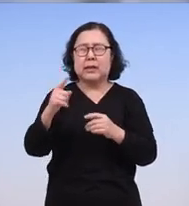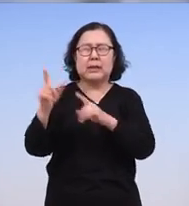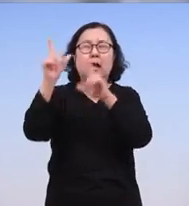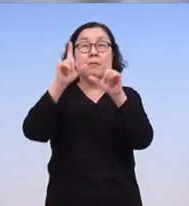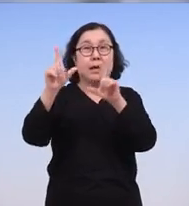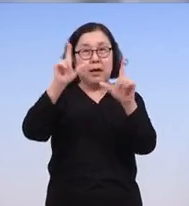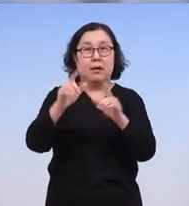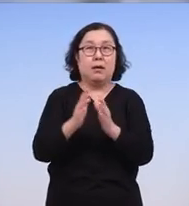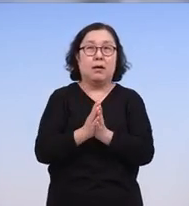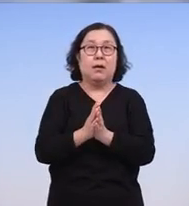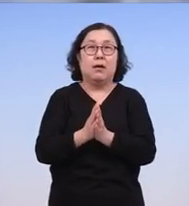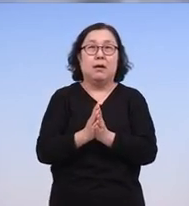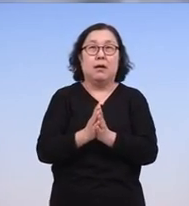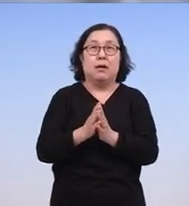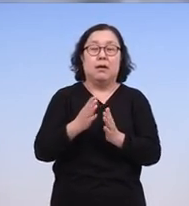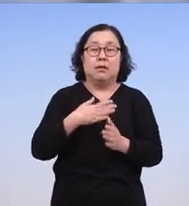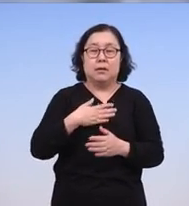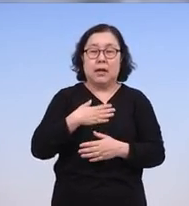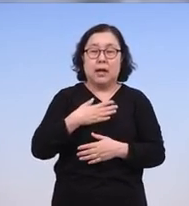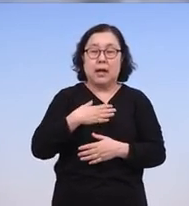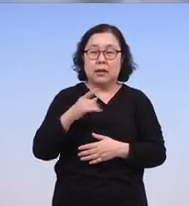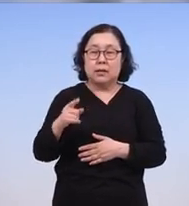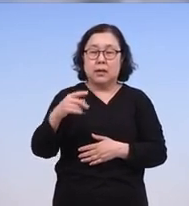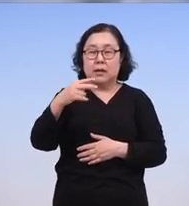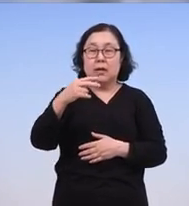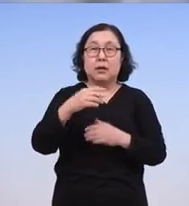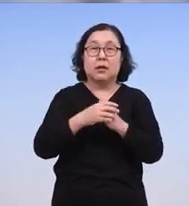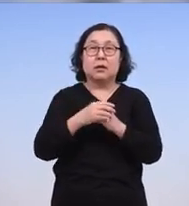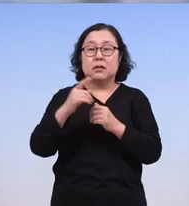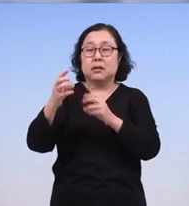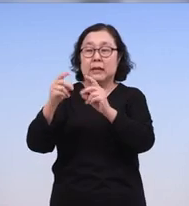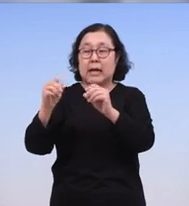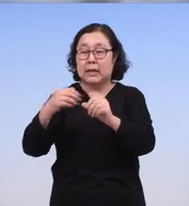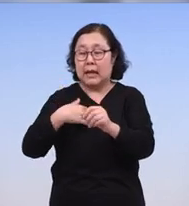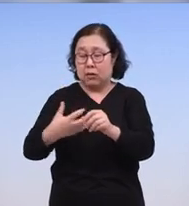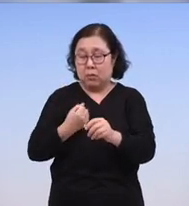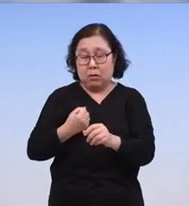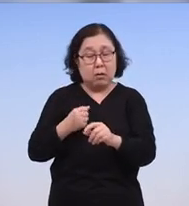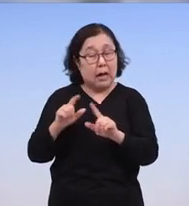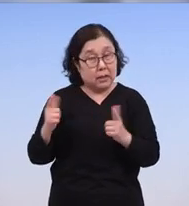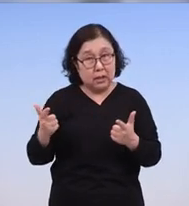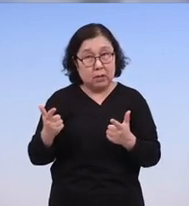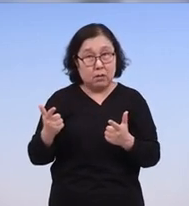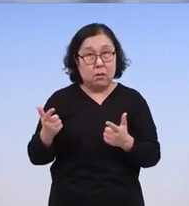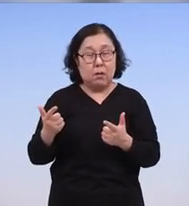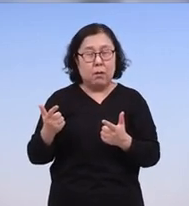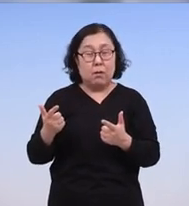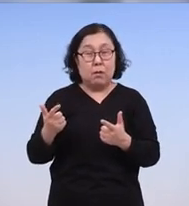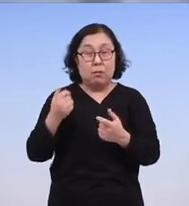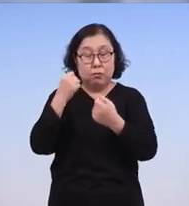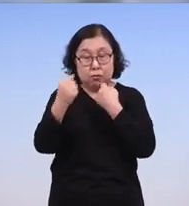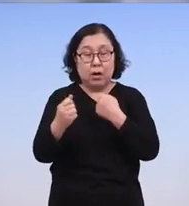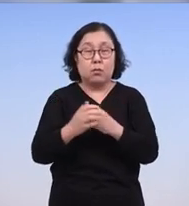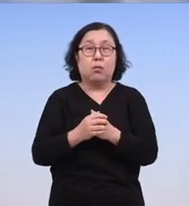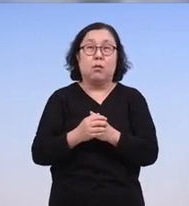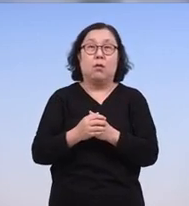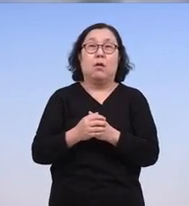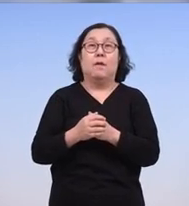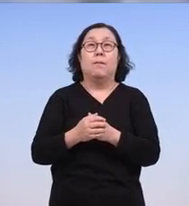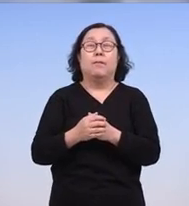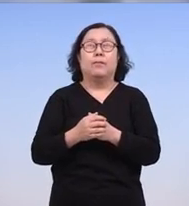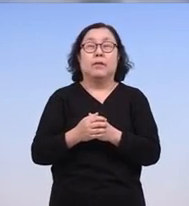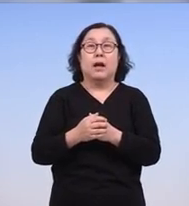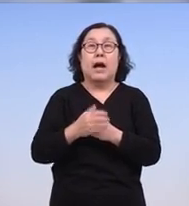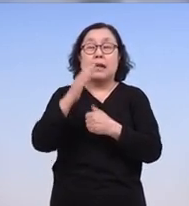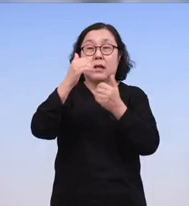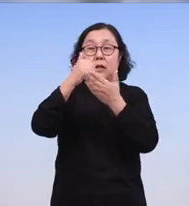이게 그 등기도 안 되는 거 뭐 그렇게 애쓴 것도 바보 같은데 등기가 된들 하나님 부르시면 그 들고 갑니까?